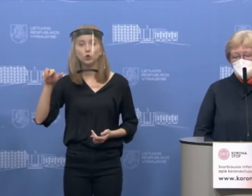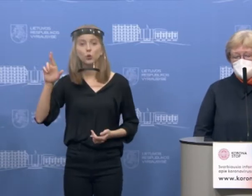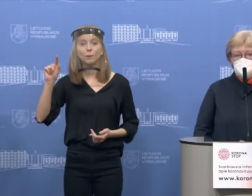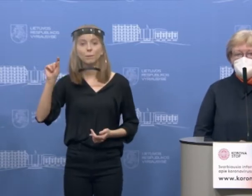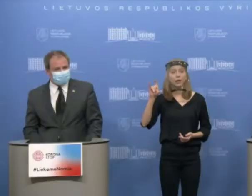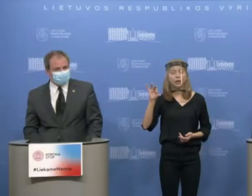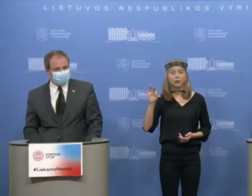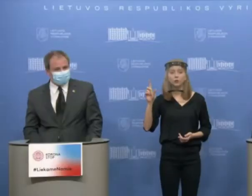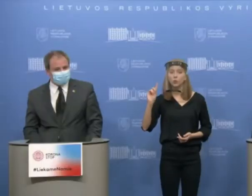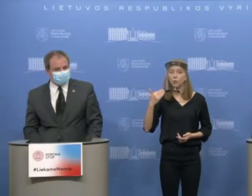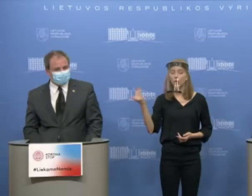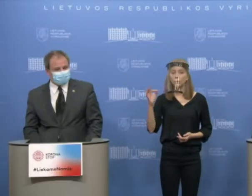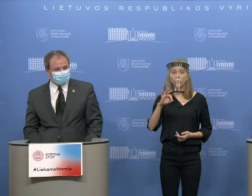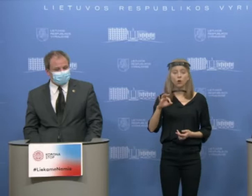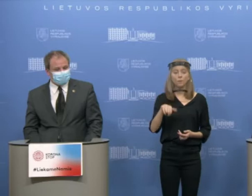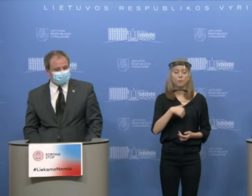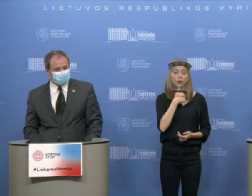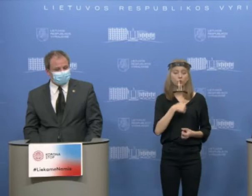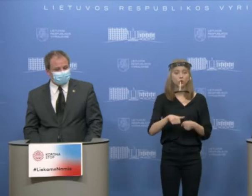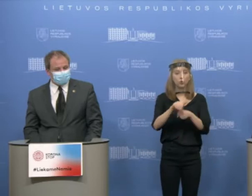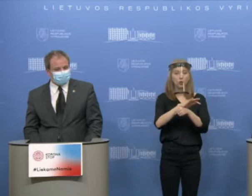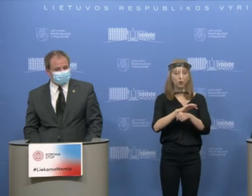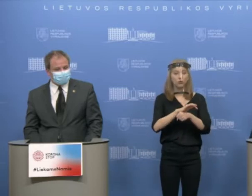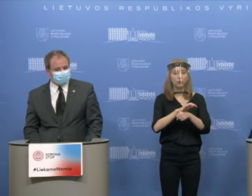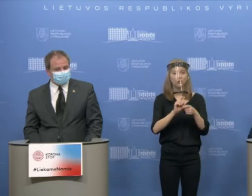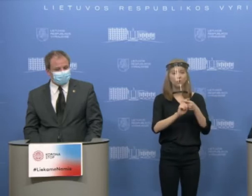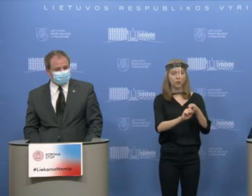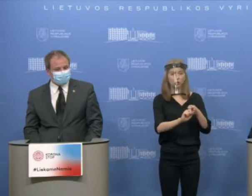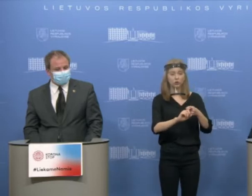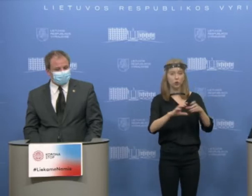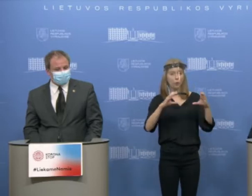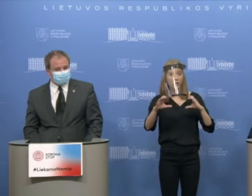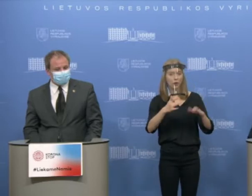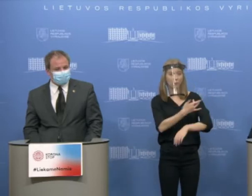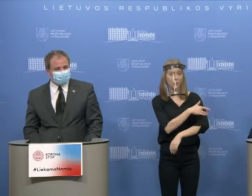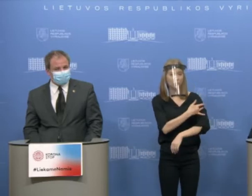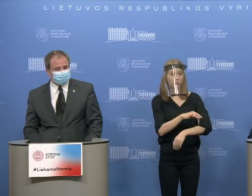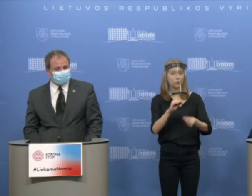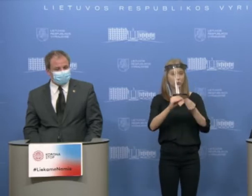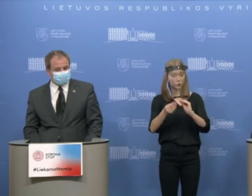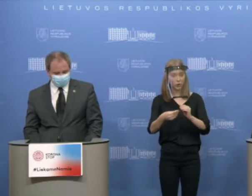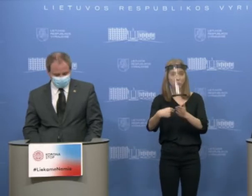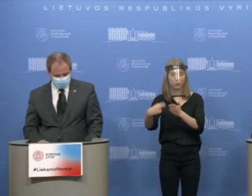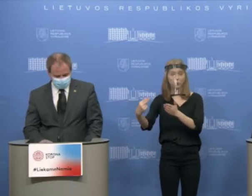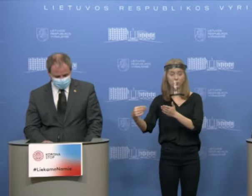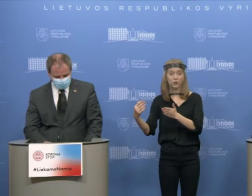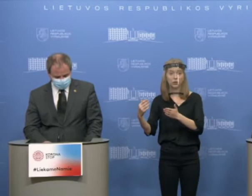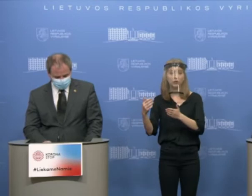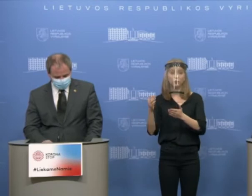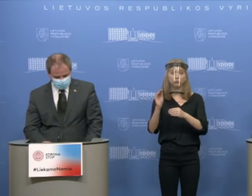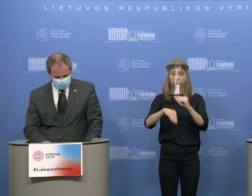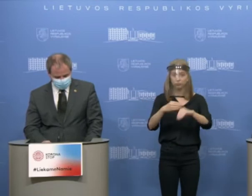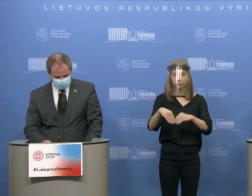sudarytos sutartis dėl koronaviruso komunikacijos paslaugų? Jei taip, tai su kramižinės dos priemonėmis. Na, tiesiog